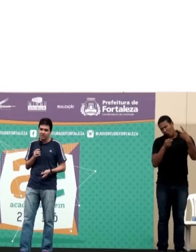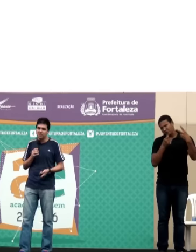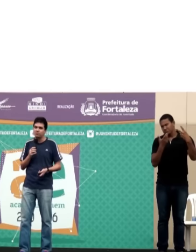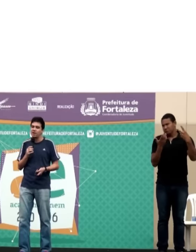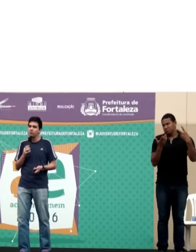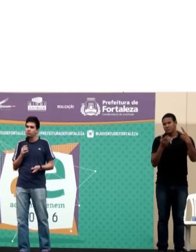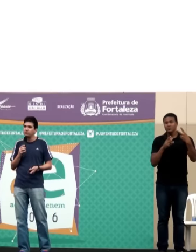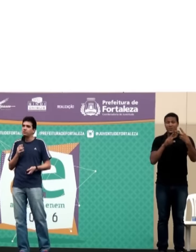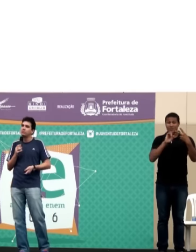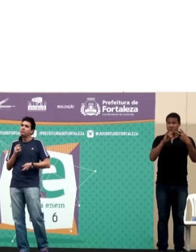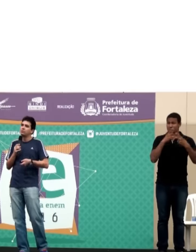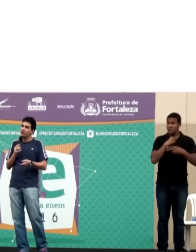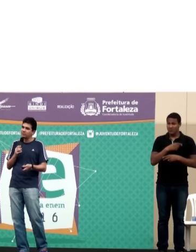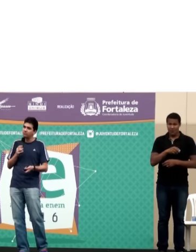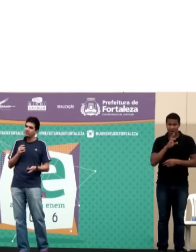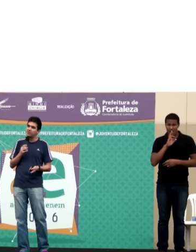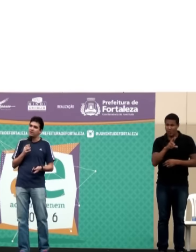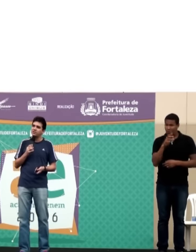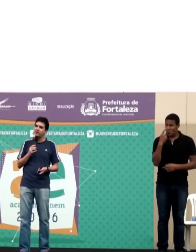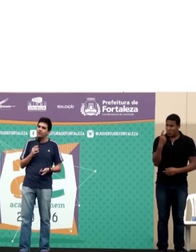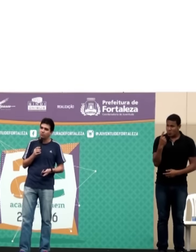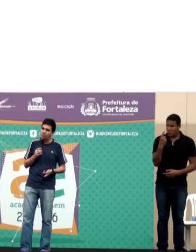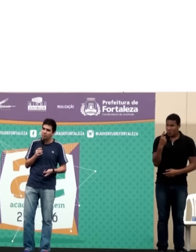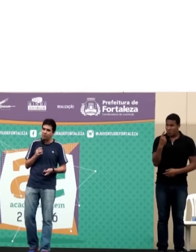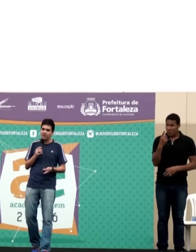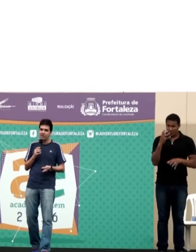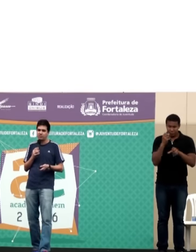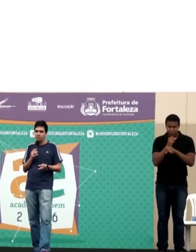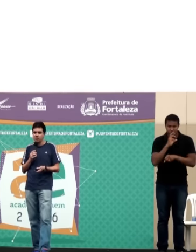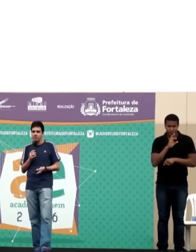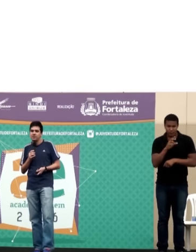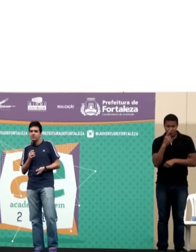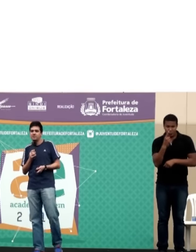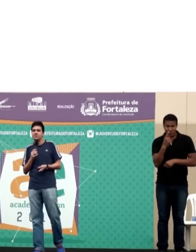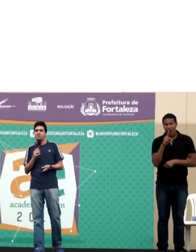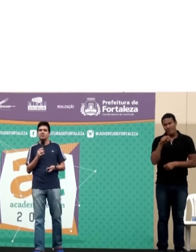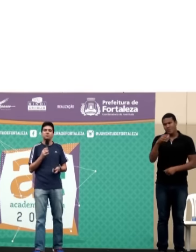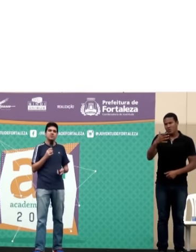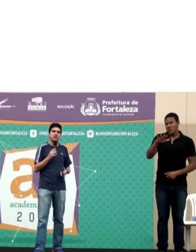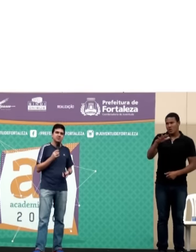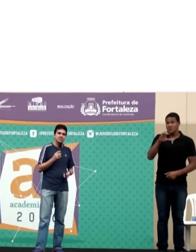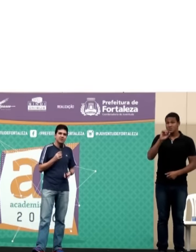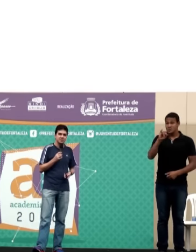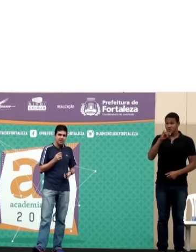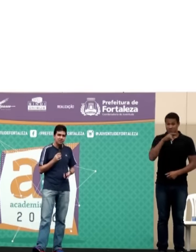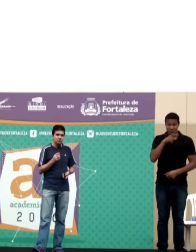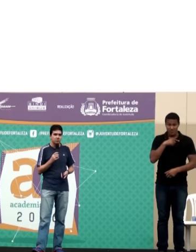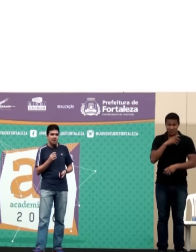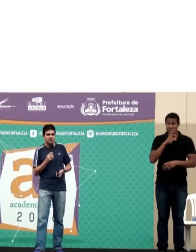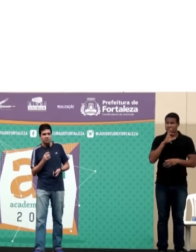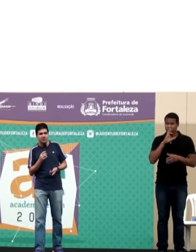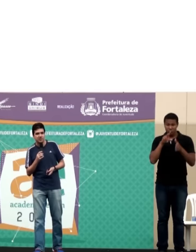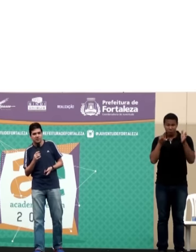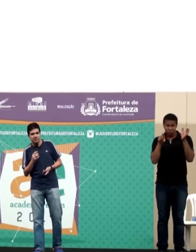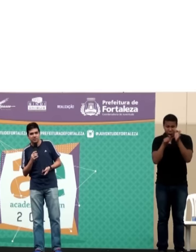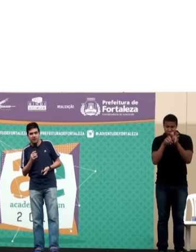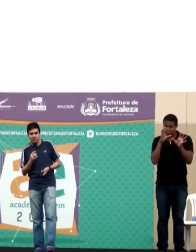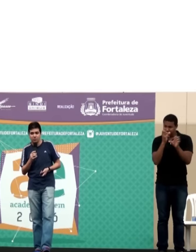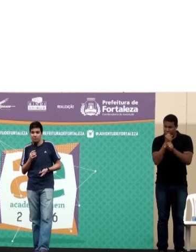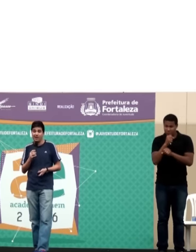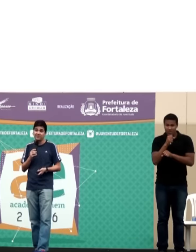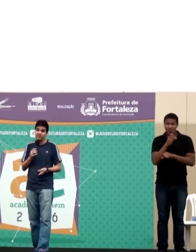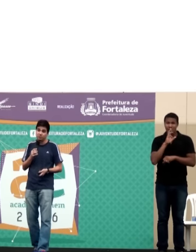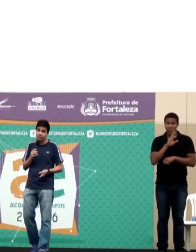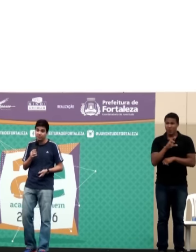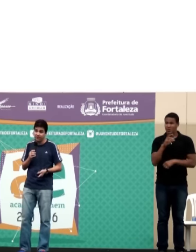essa subtração der 1, o ácido vai ser classificado como moderado. E se essa subtração der 0, o ácido vai ser